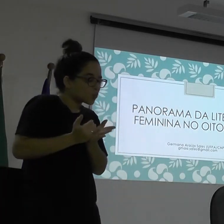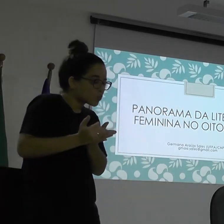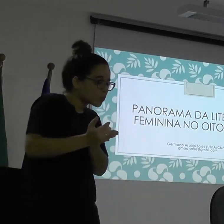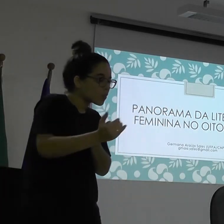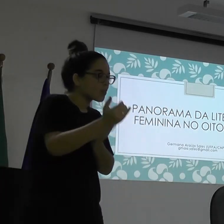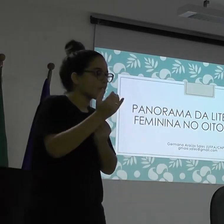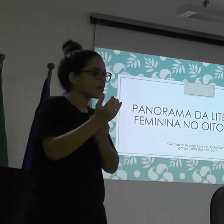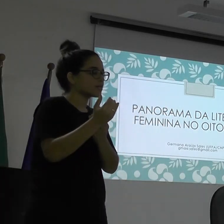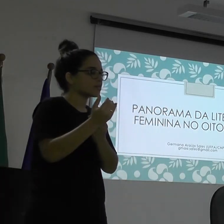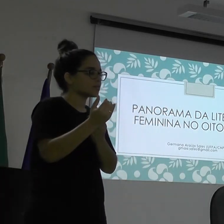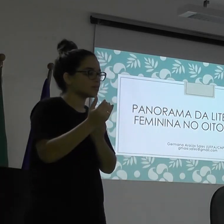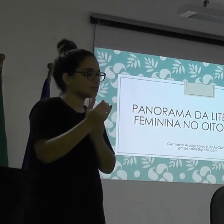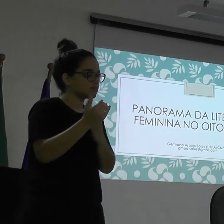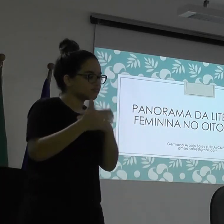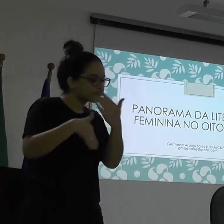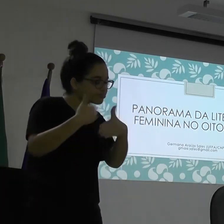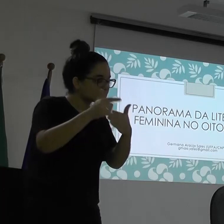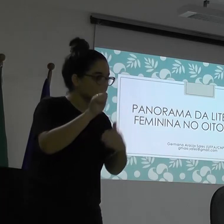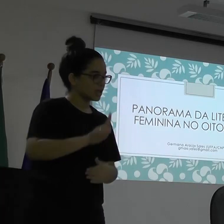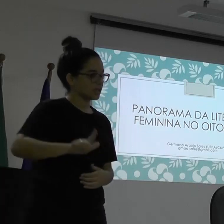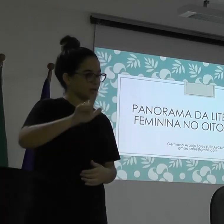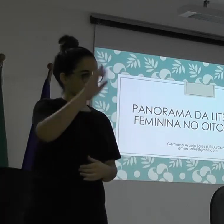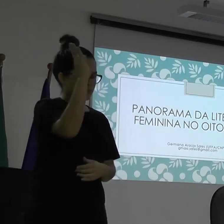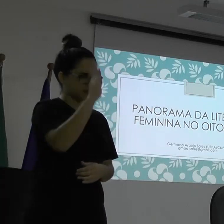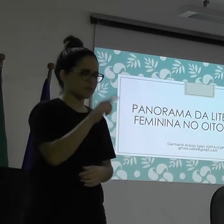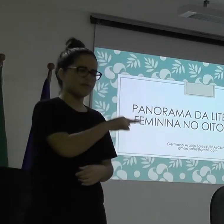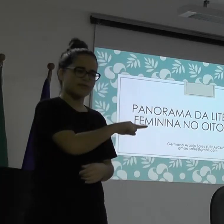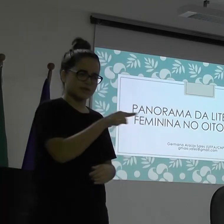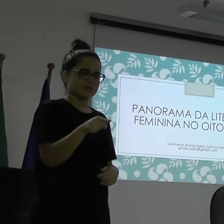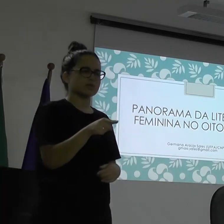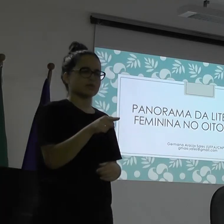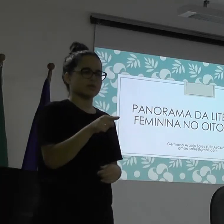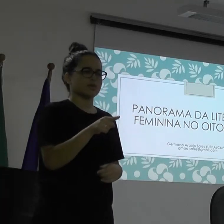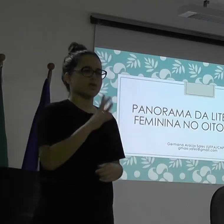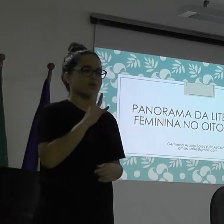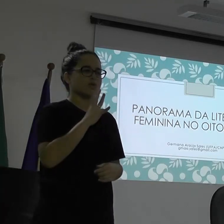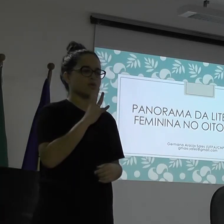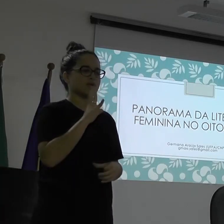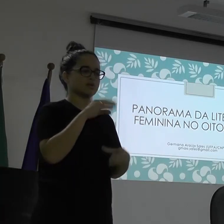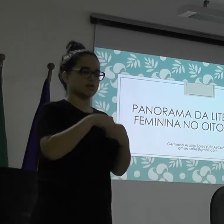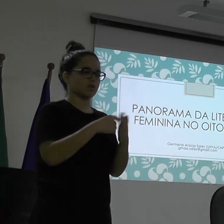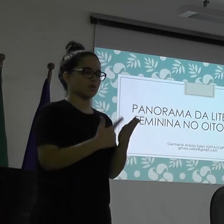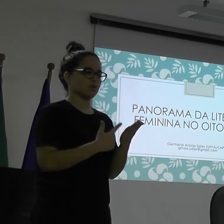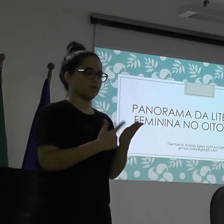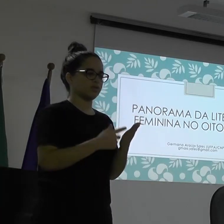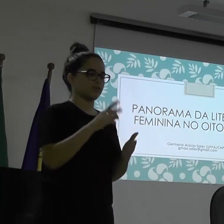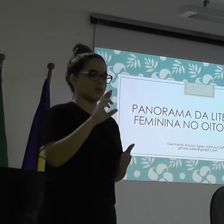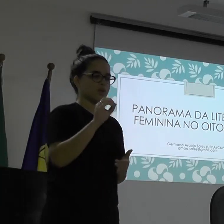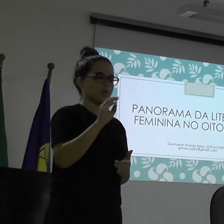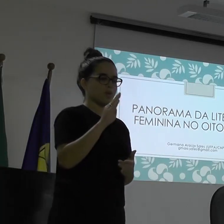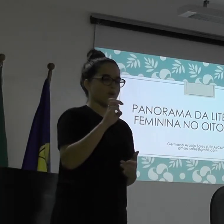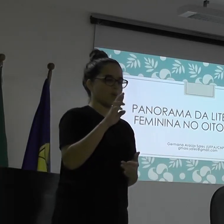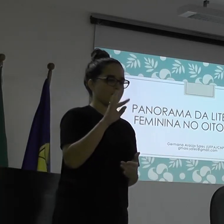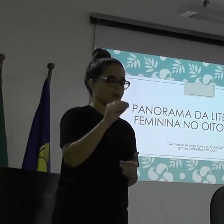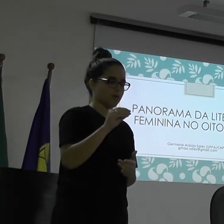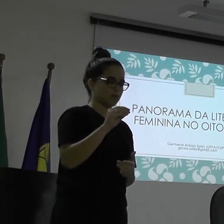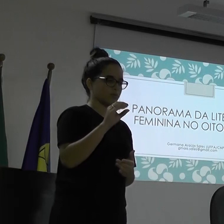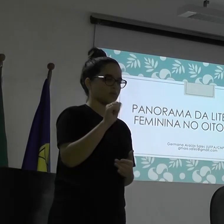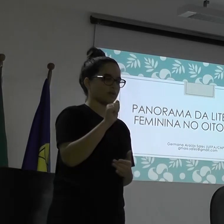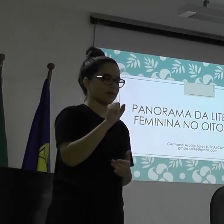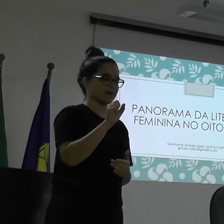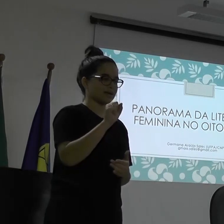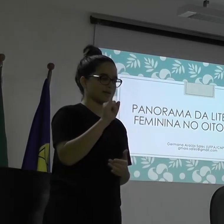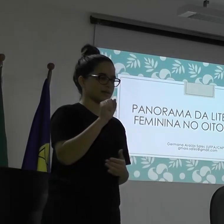literatura brasileira, e aí vocês podem ver isso muito bem no livro do Roberto Assis, o